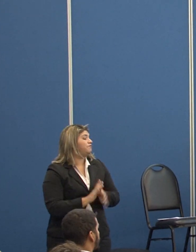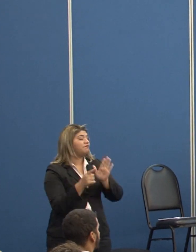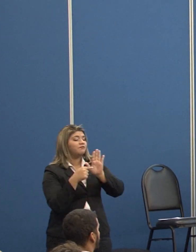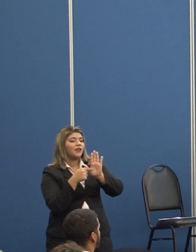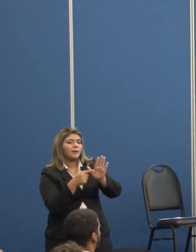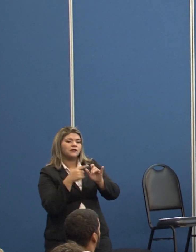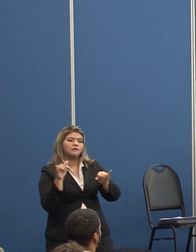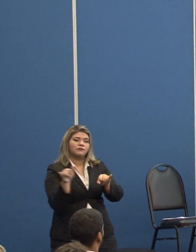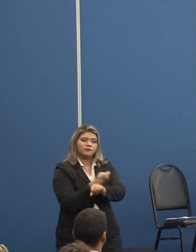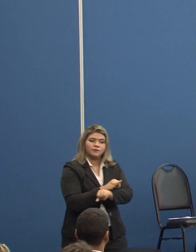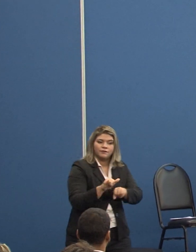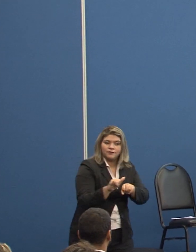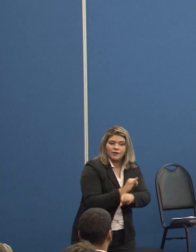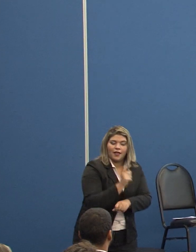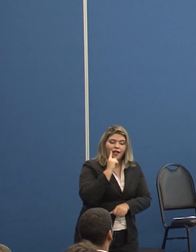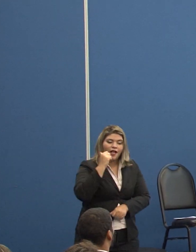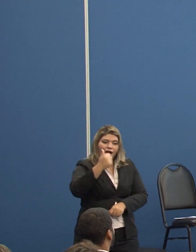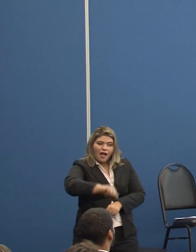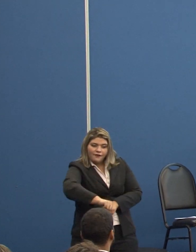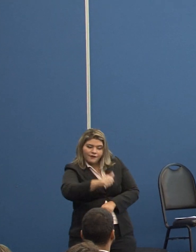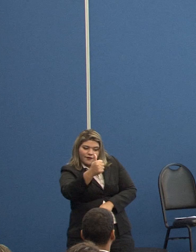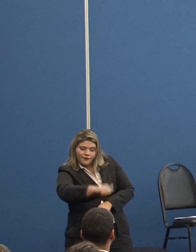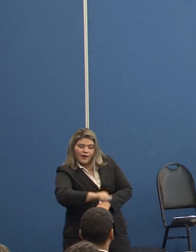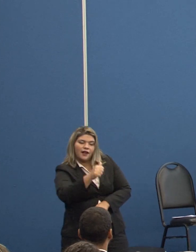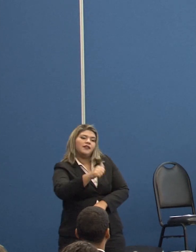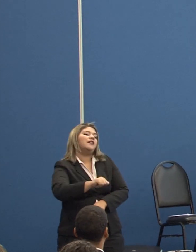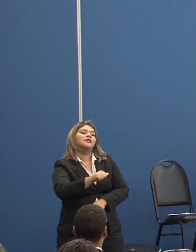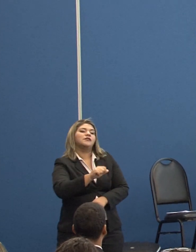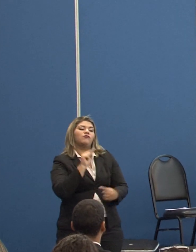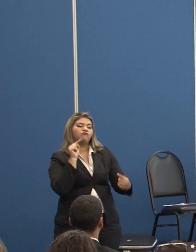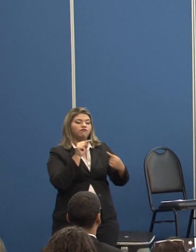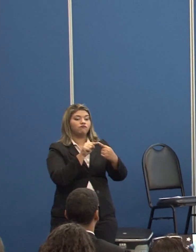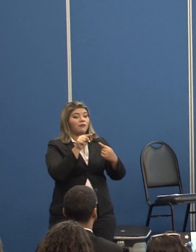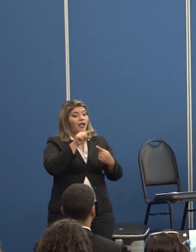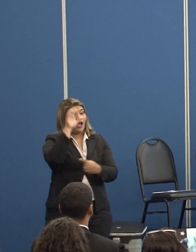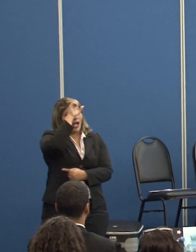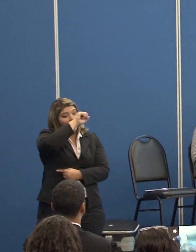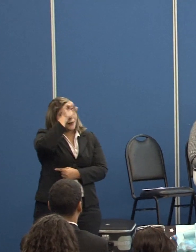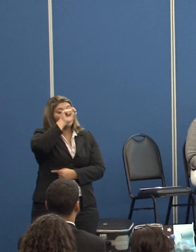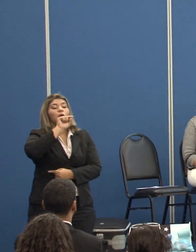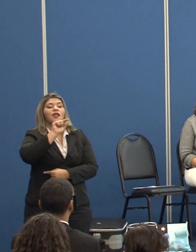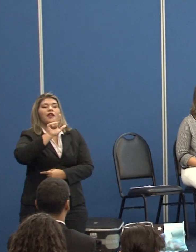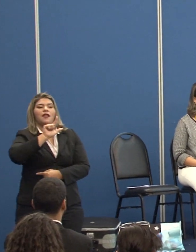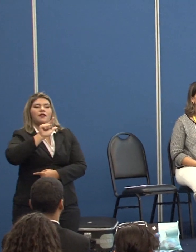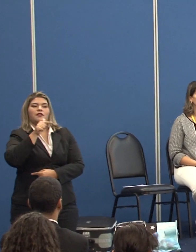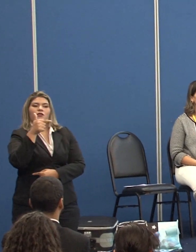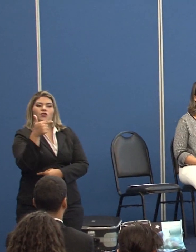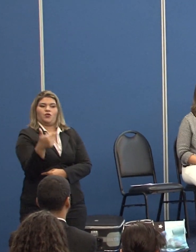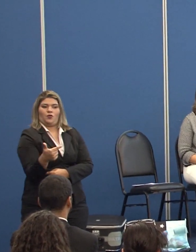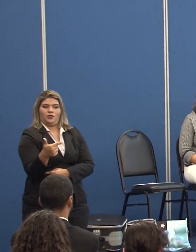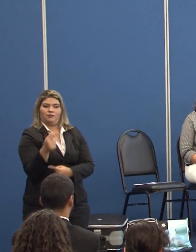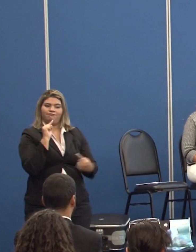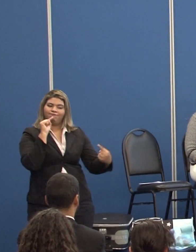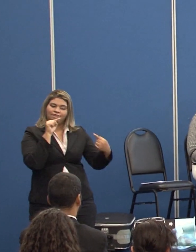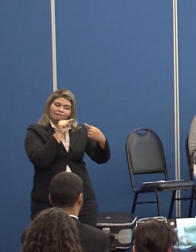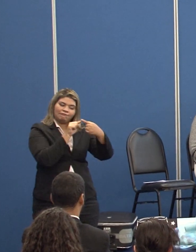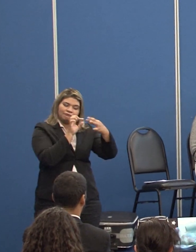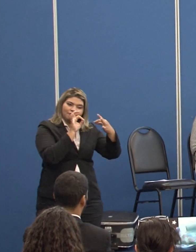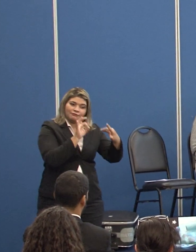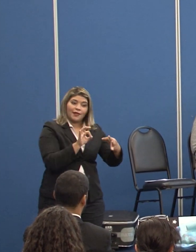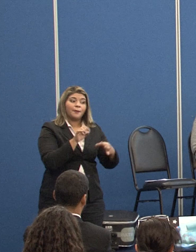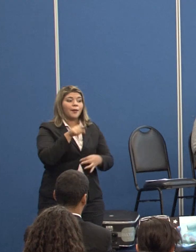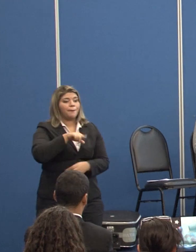Apresentar mecanismos de avaliação coerentes com a aprendizagem de segunda língua. Nós estamos trabalhando com o ensino